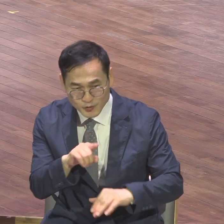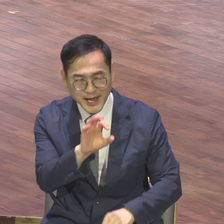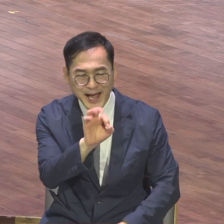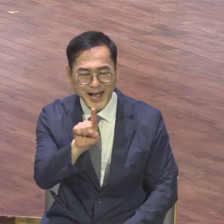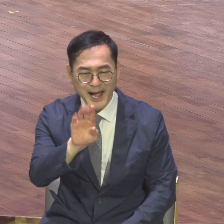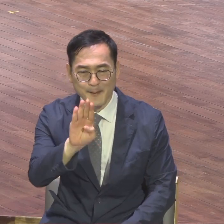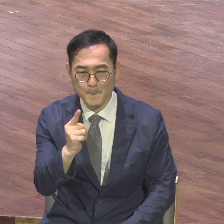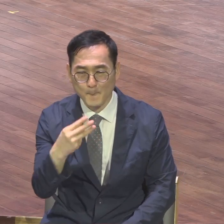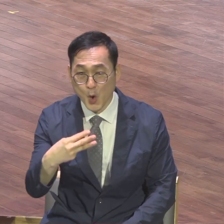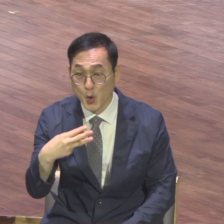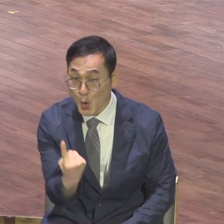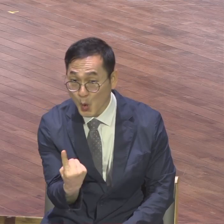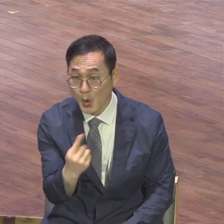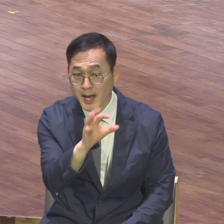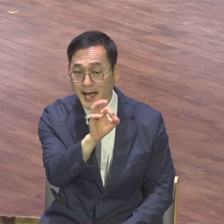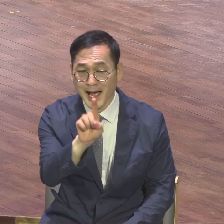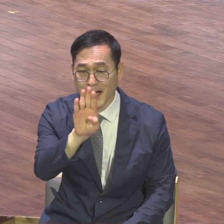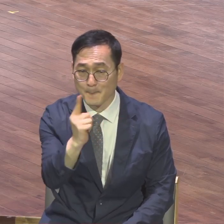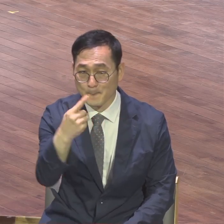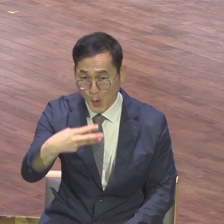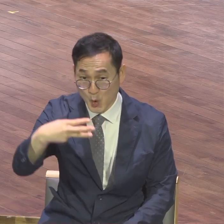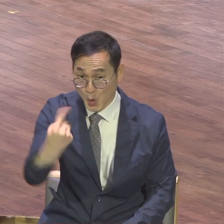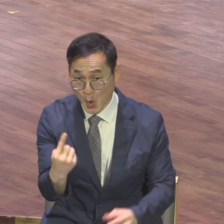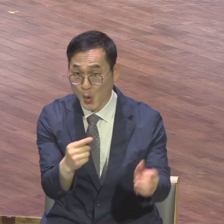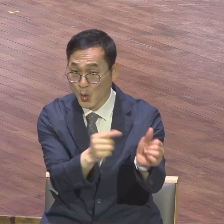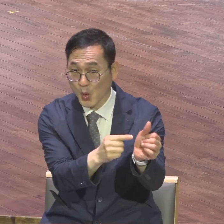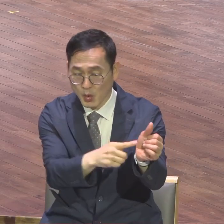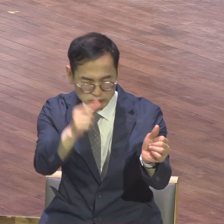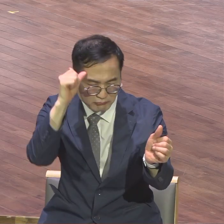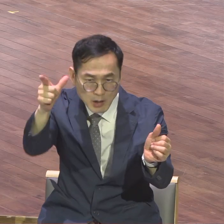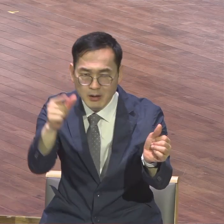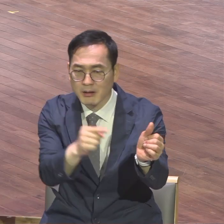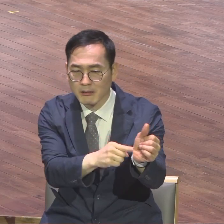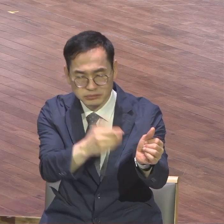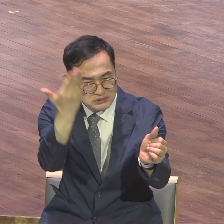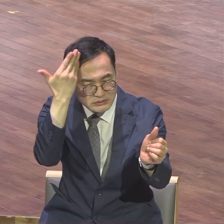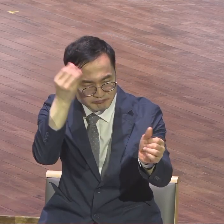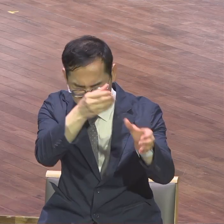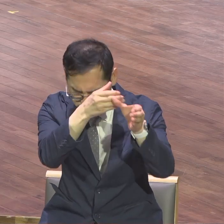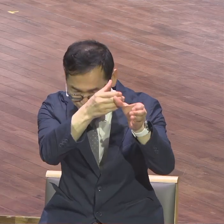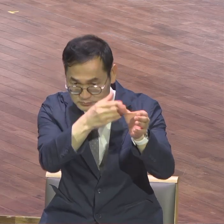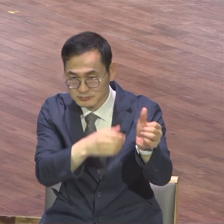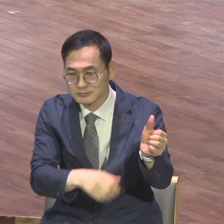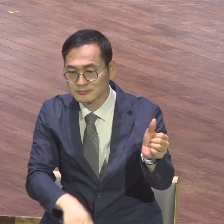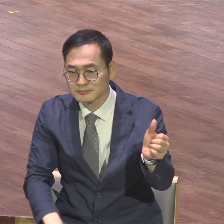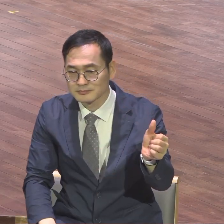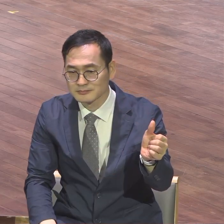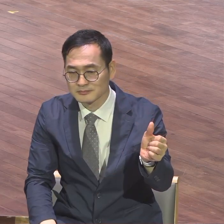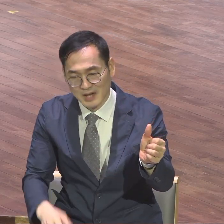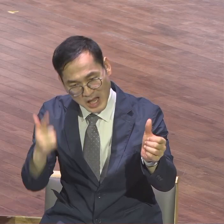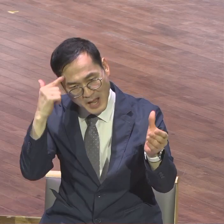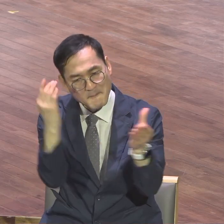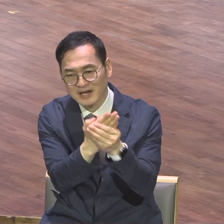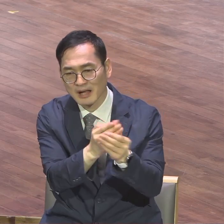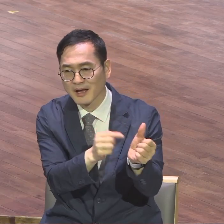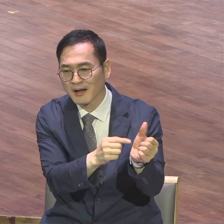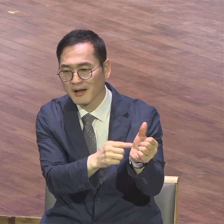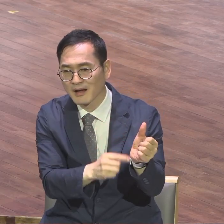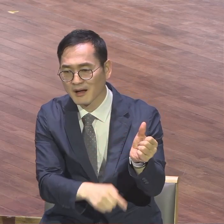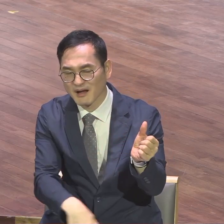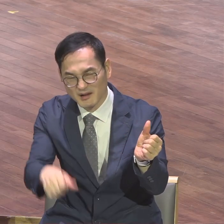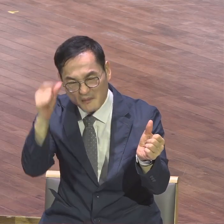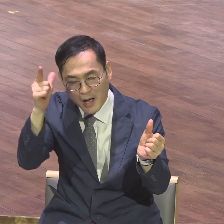이 알렉산드리아 출신으로요. 아주 학문이 뛰어나고 성경적으로는 박사예요, 박사. 그러니까